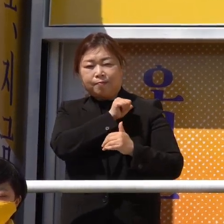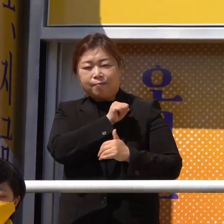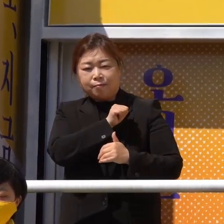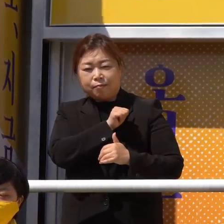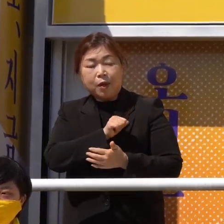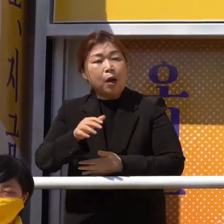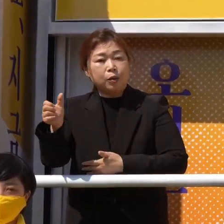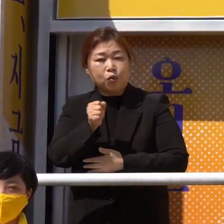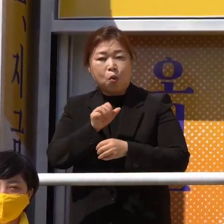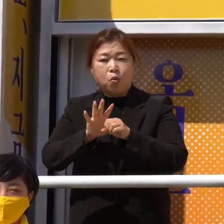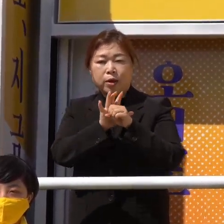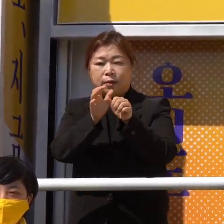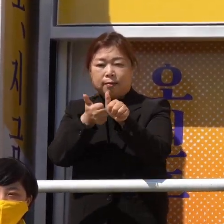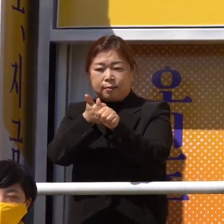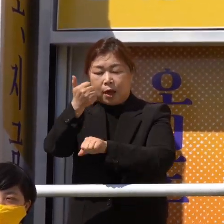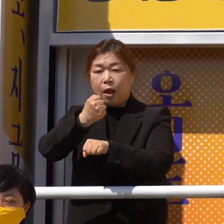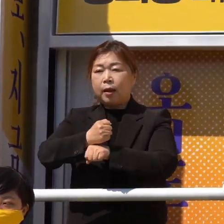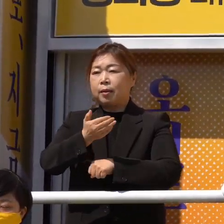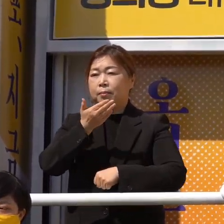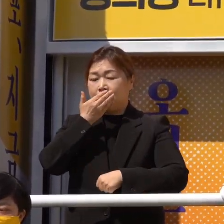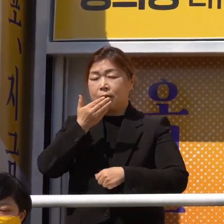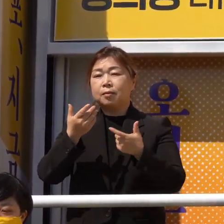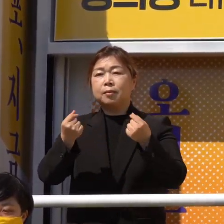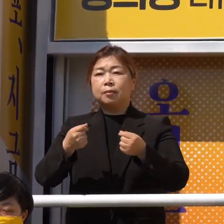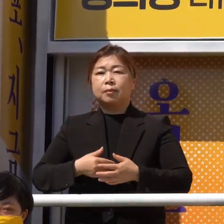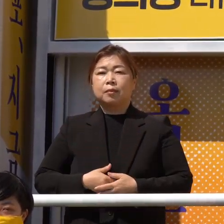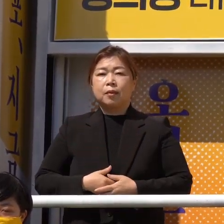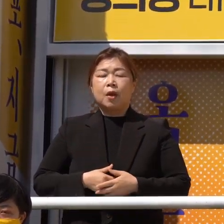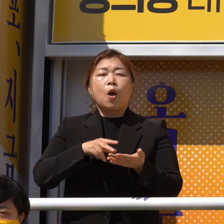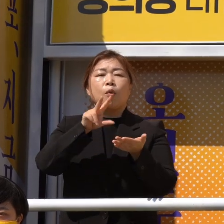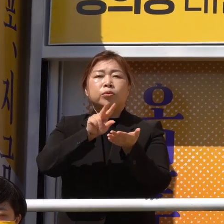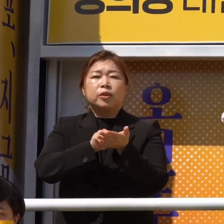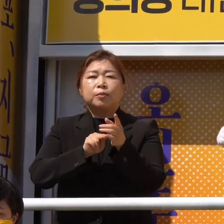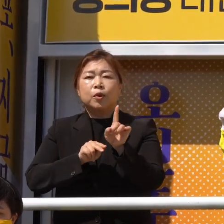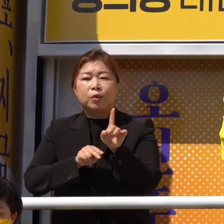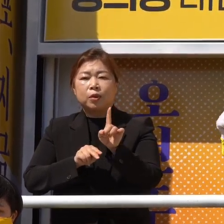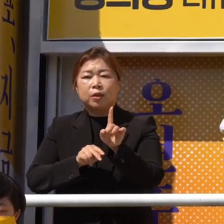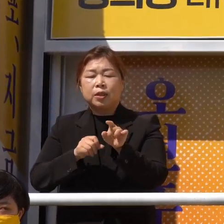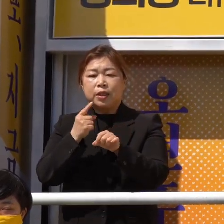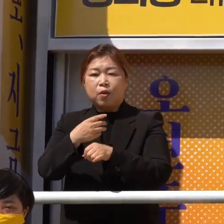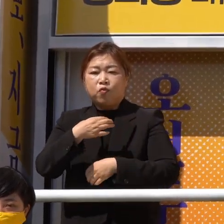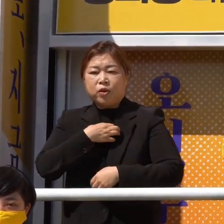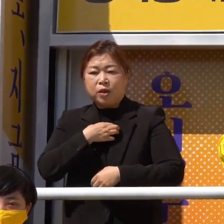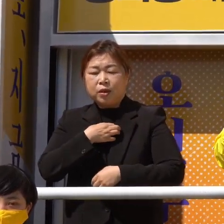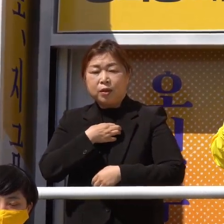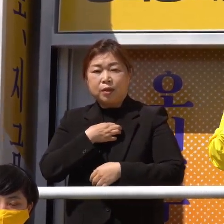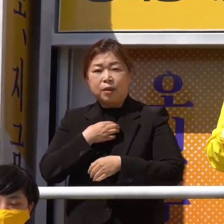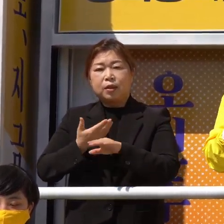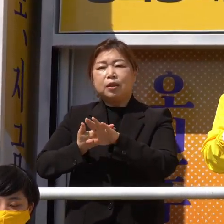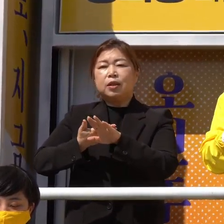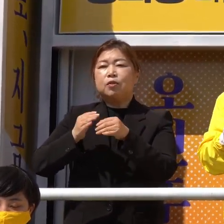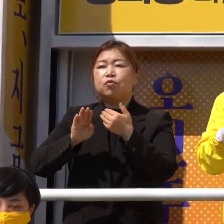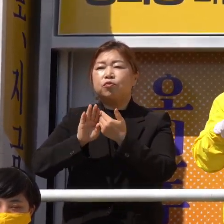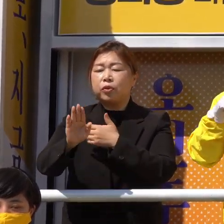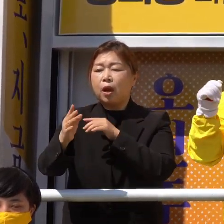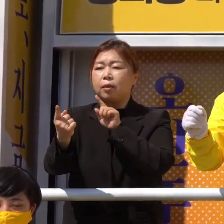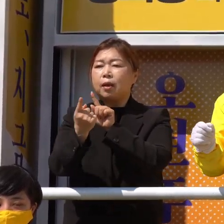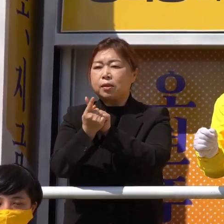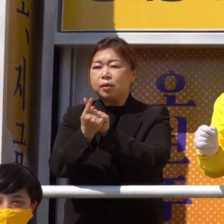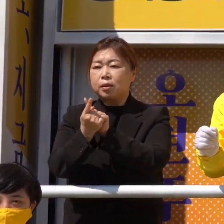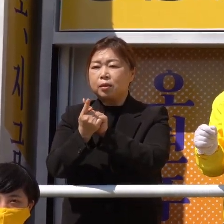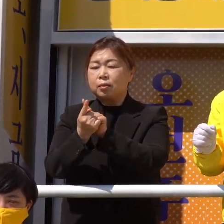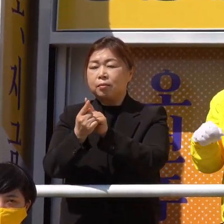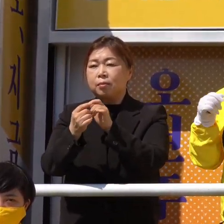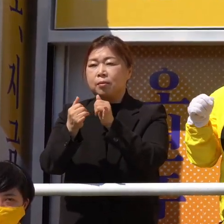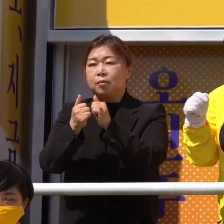우리 코로나19를 이겨가고 있습니다. 문제는 이 위기 이후에 닥칠